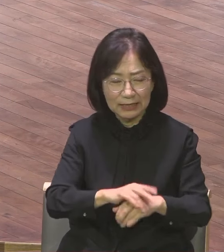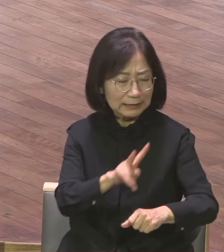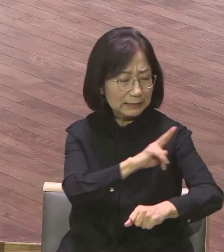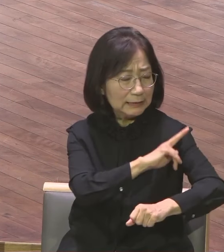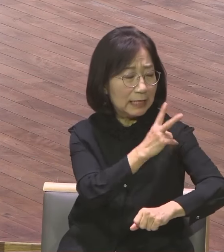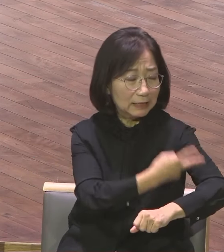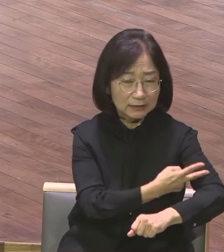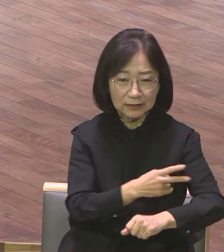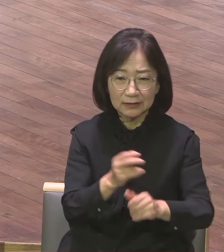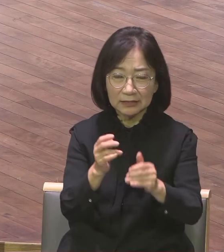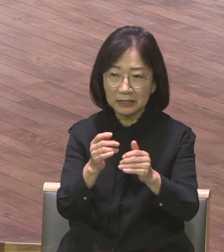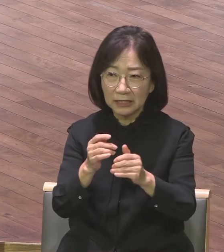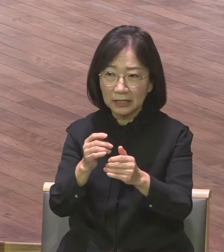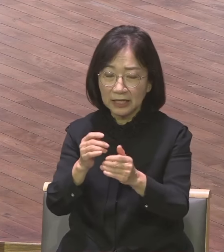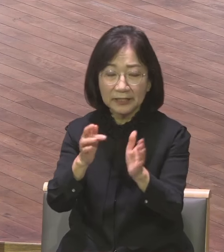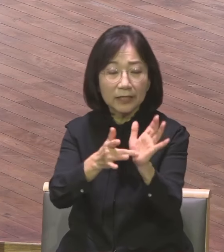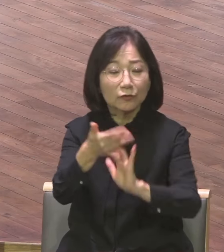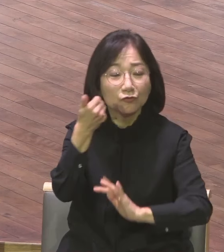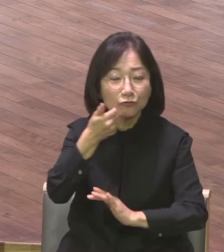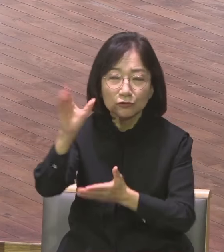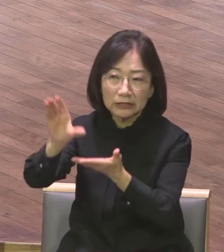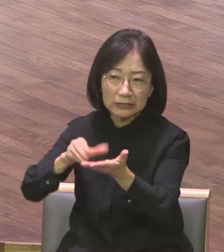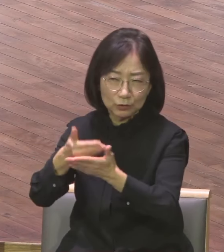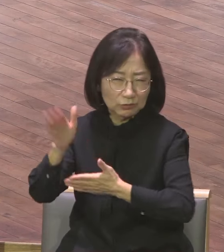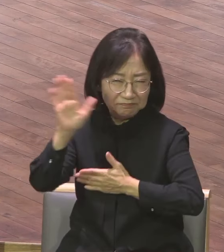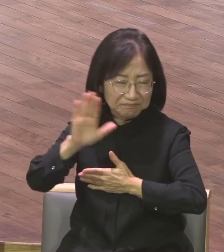인정하자면 지가 그리스도야. 지가 구세주야.